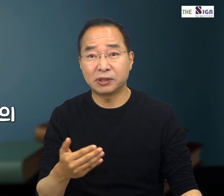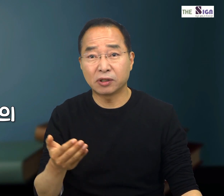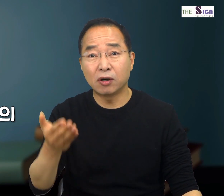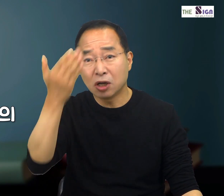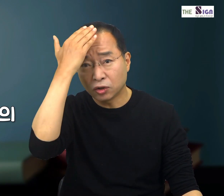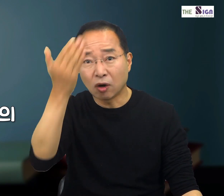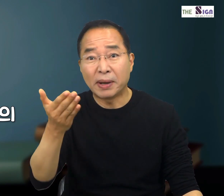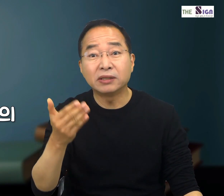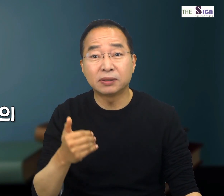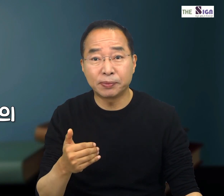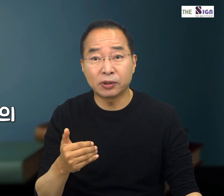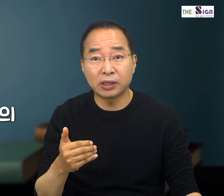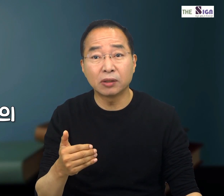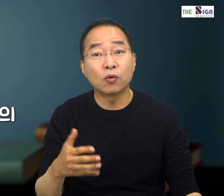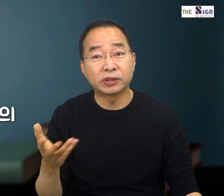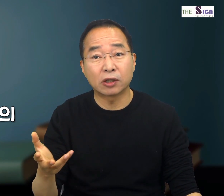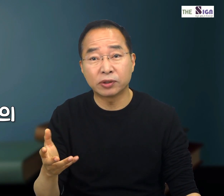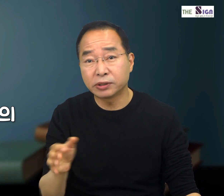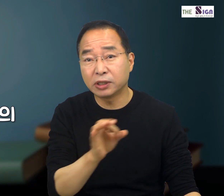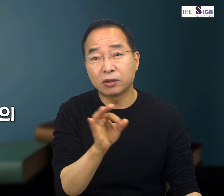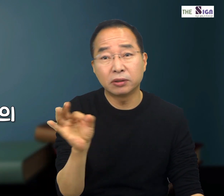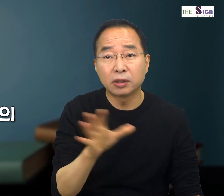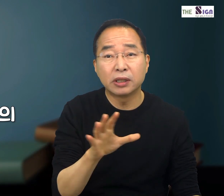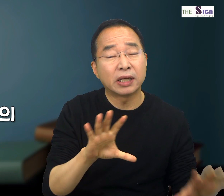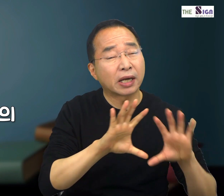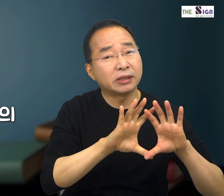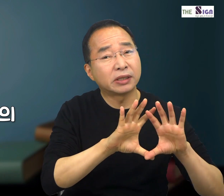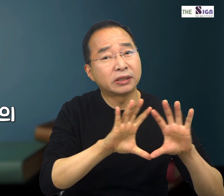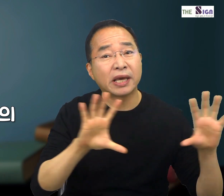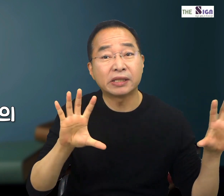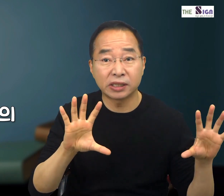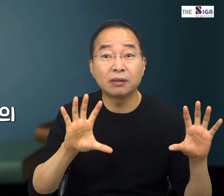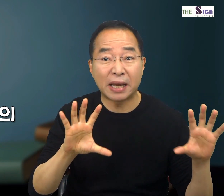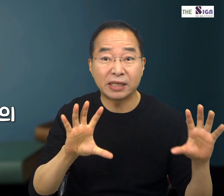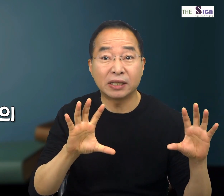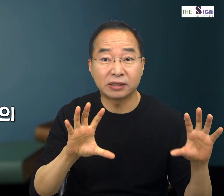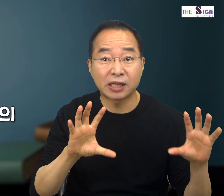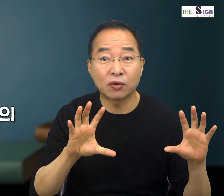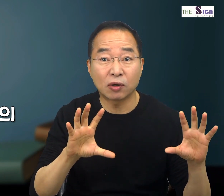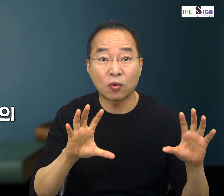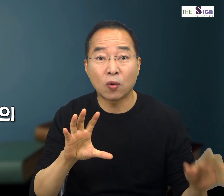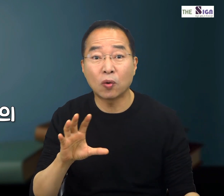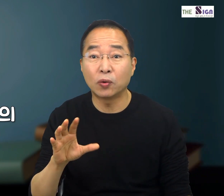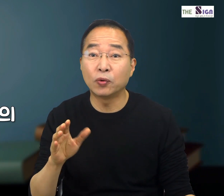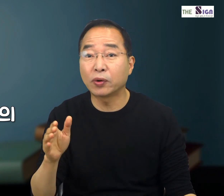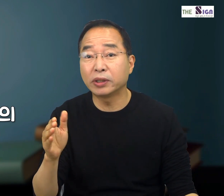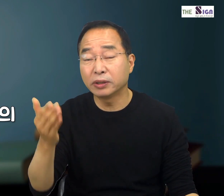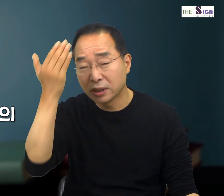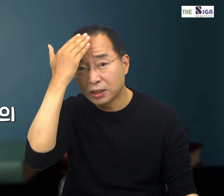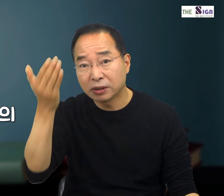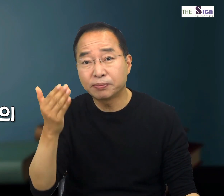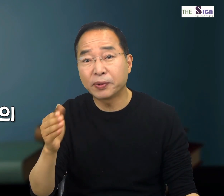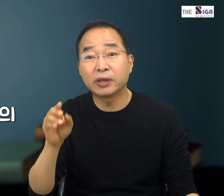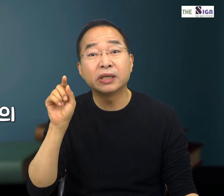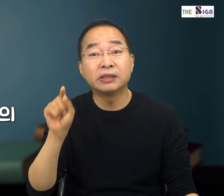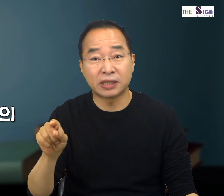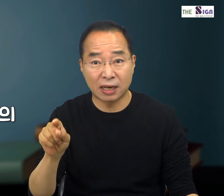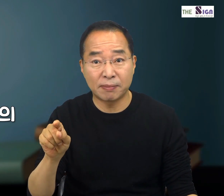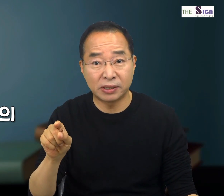하면서 너만 특별히 공짜로. 그래서 이거는 약간 이제 그 계층을 많이 할 때 사용하고, 요거는 특별히 그 사람만